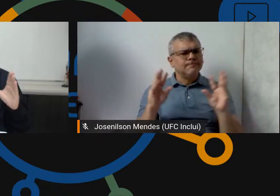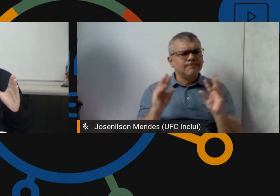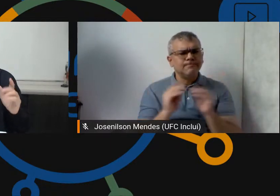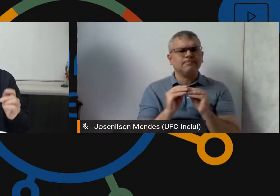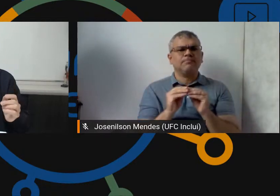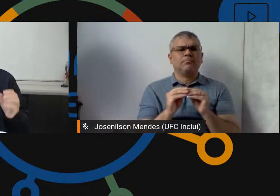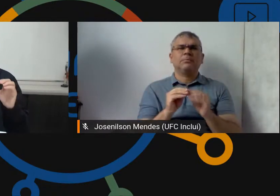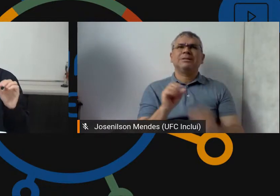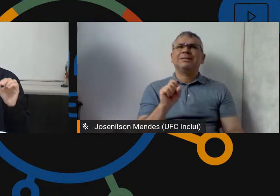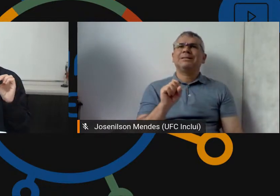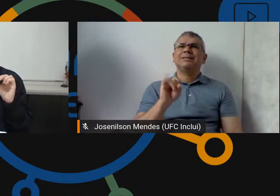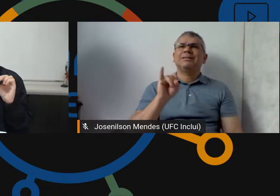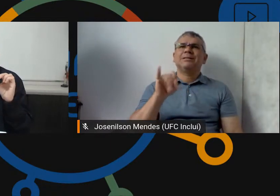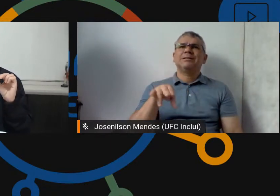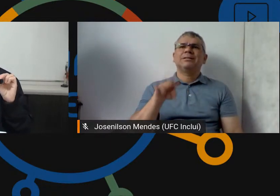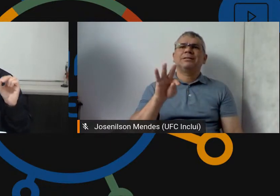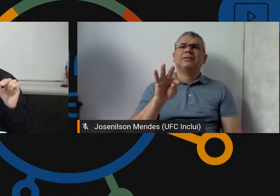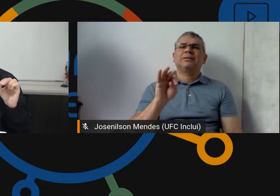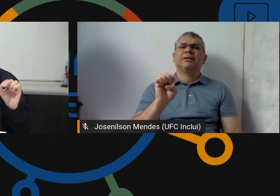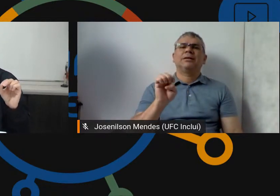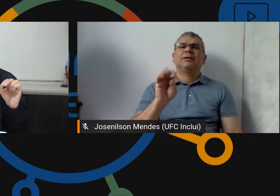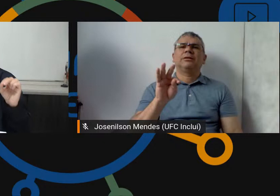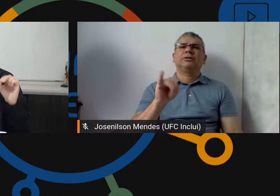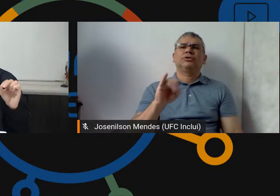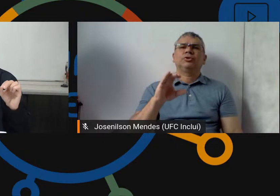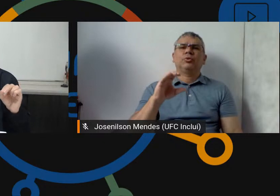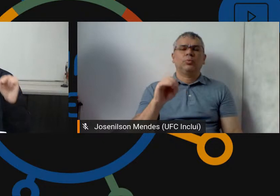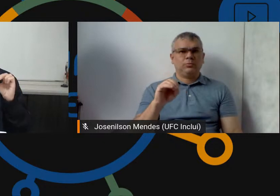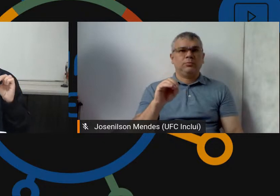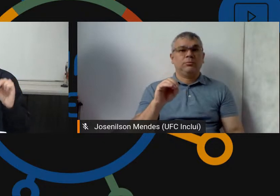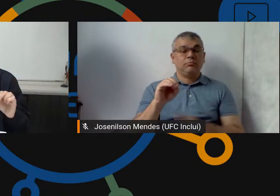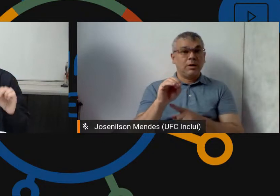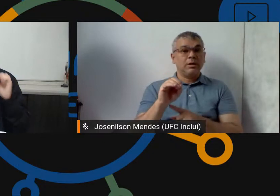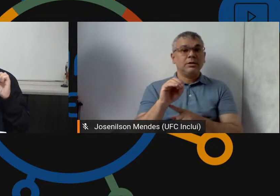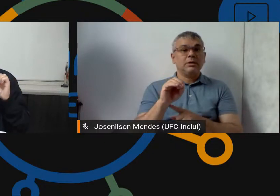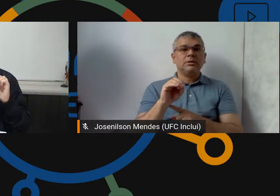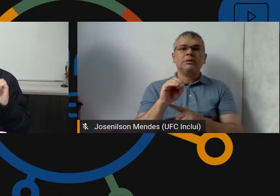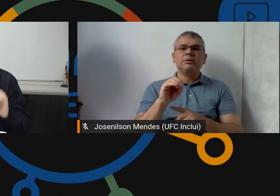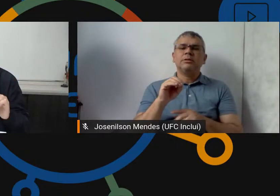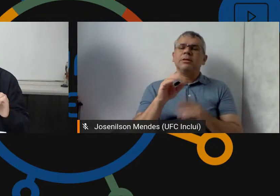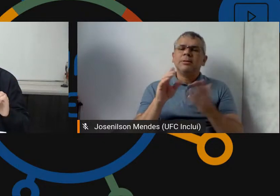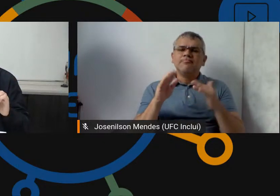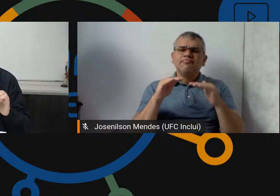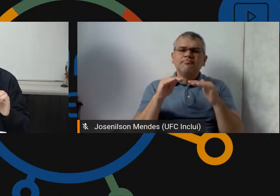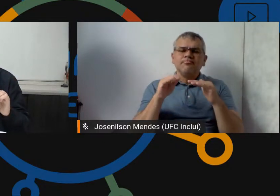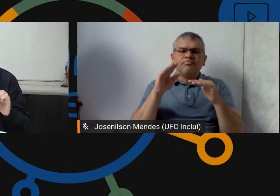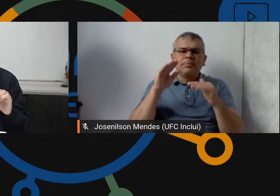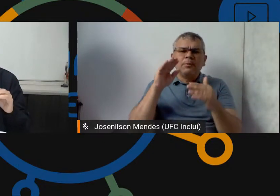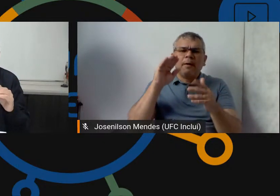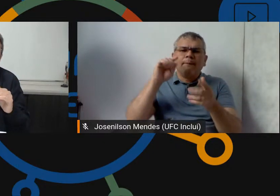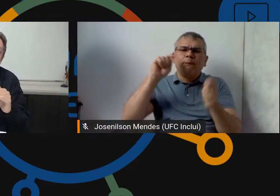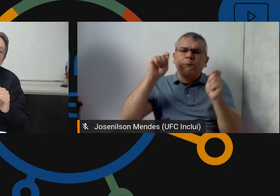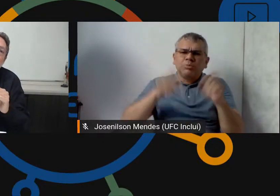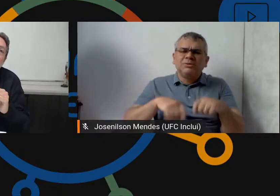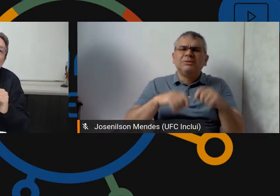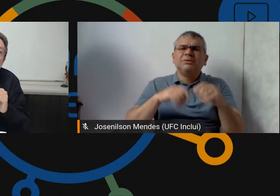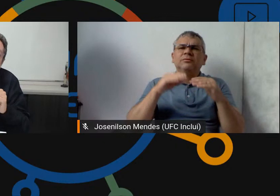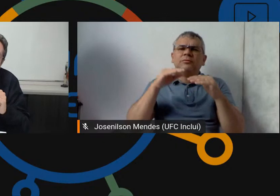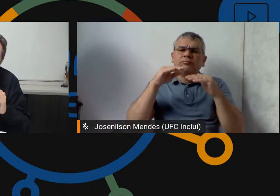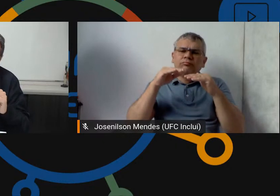Sintético significa o mínimo possível sem enfraquecer a argumentação. Ele não pode